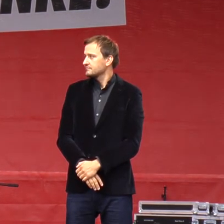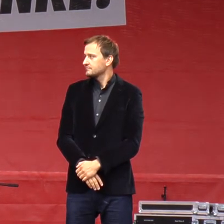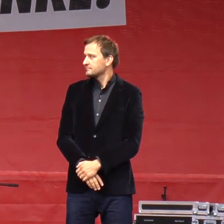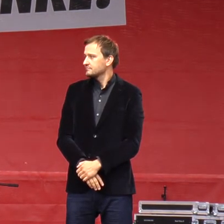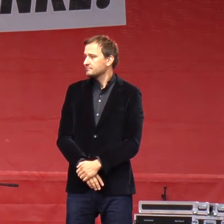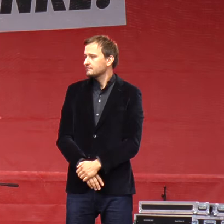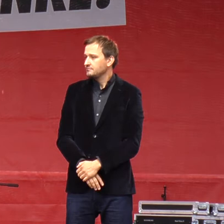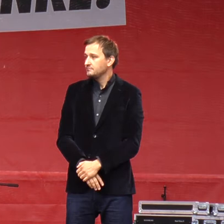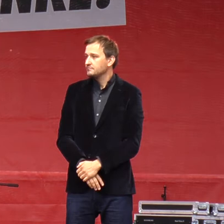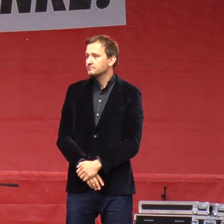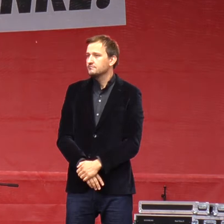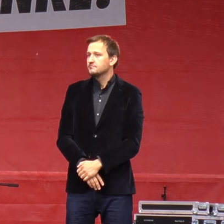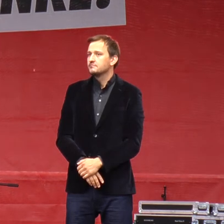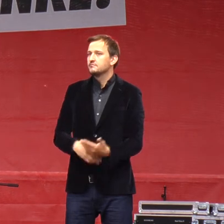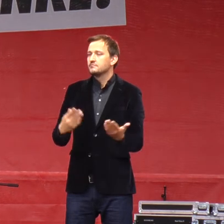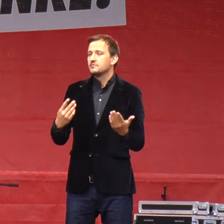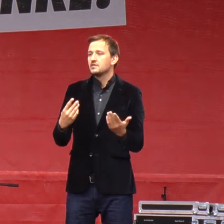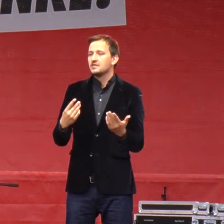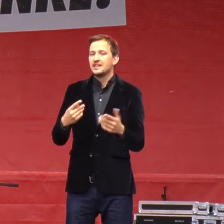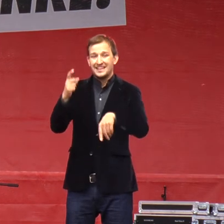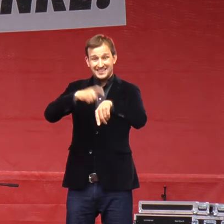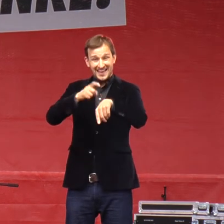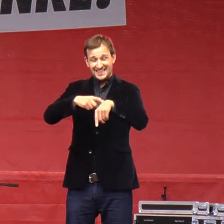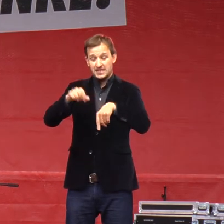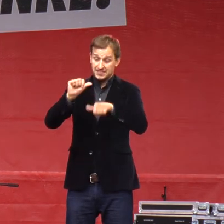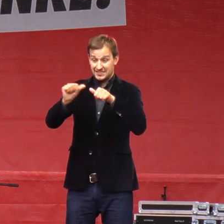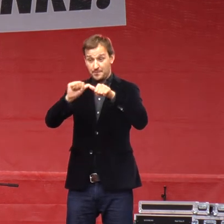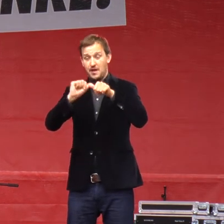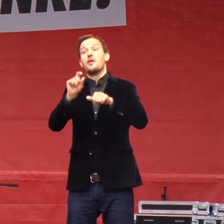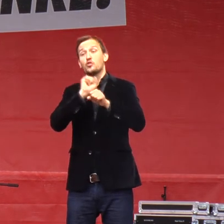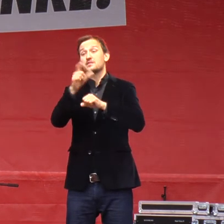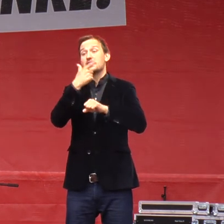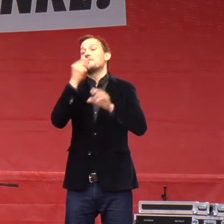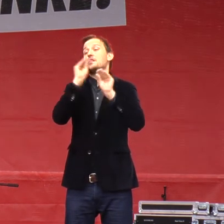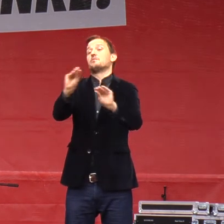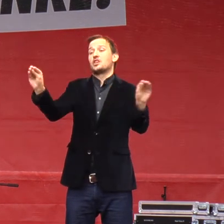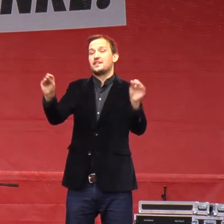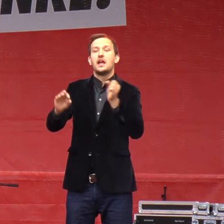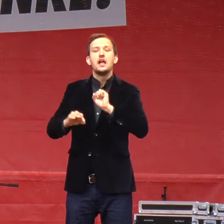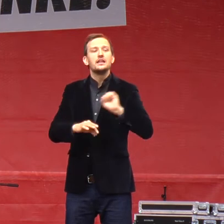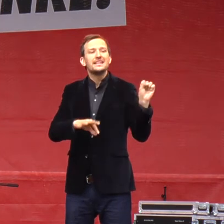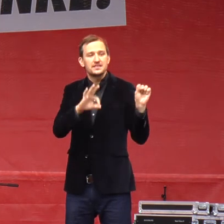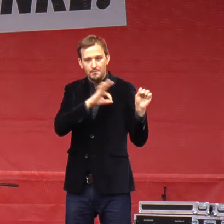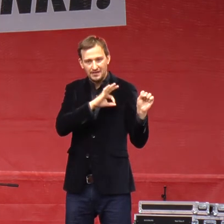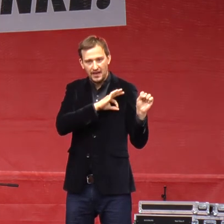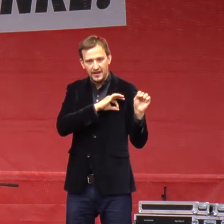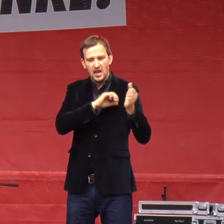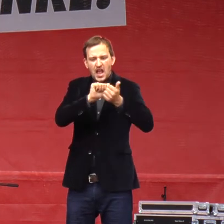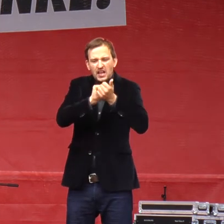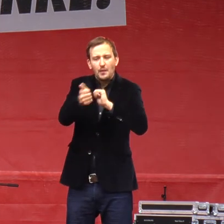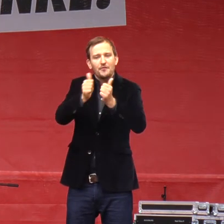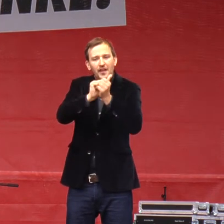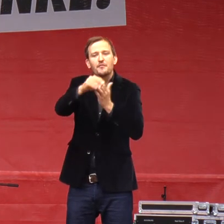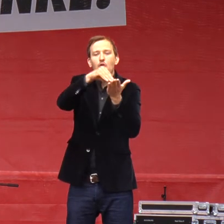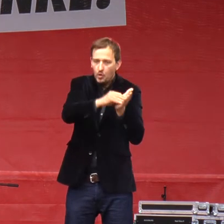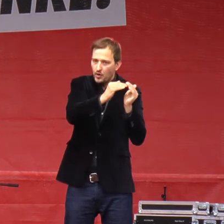Und was ich in der Kürze der Zeit unbedingt ansprechen will, die Linke kämpft nicht nur um Lohn und